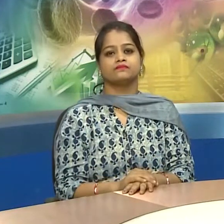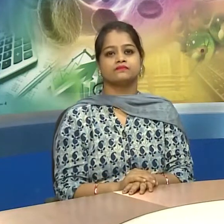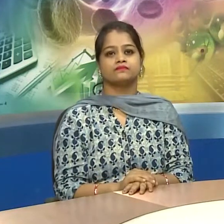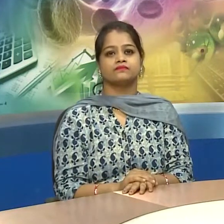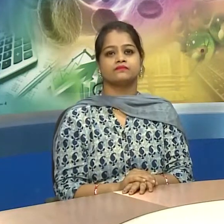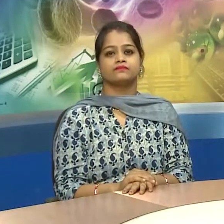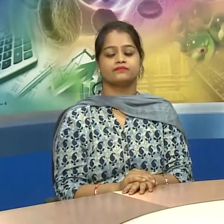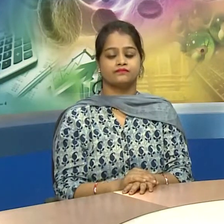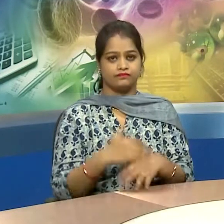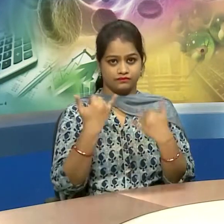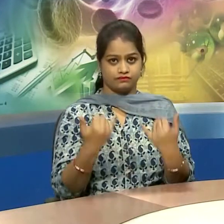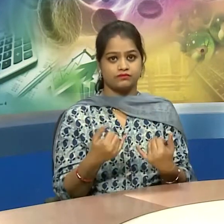आइए प्रश्न देखते हैं।